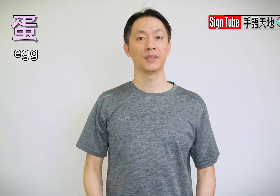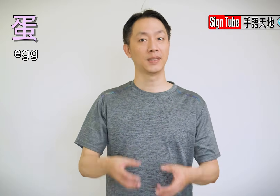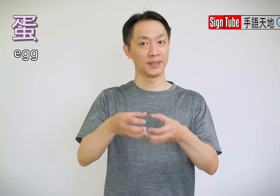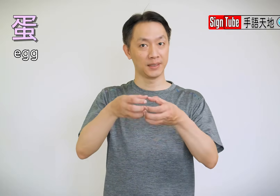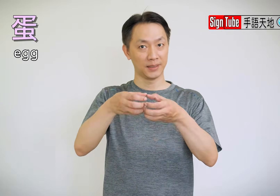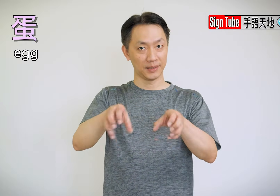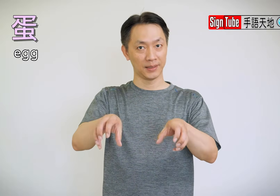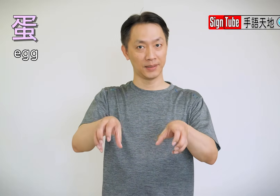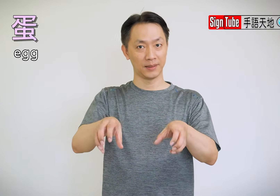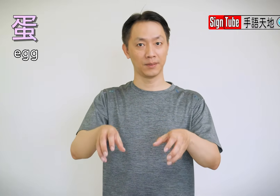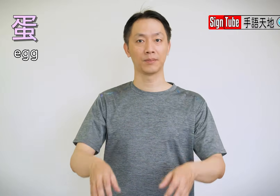蛋、